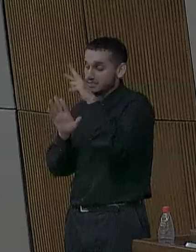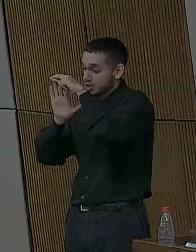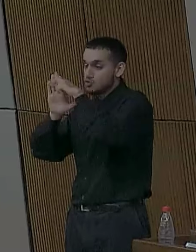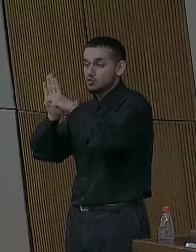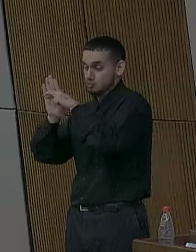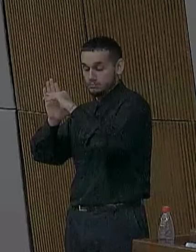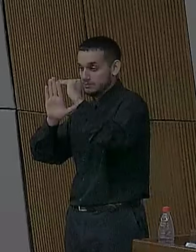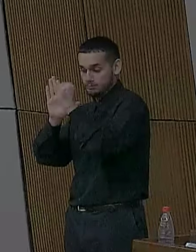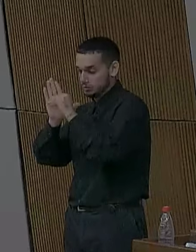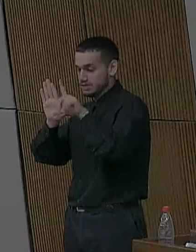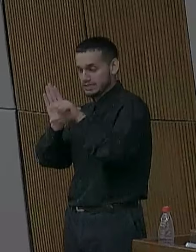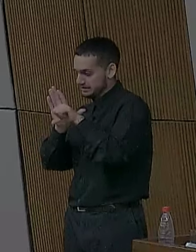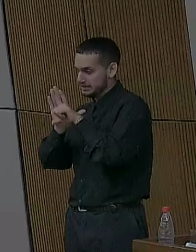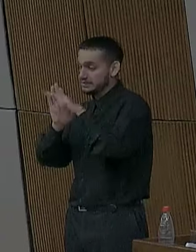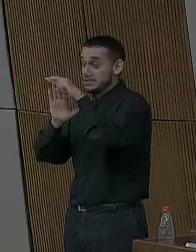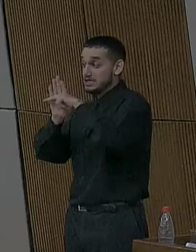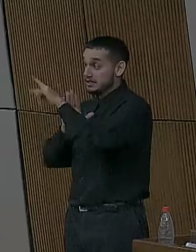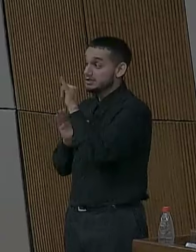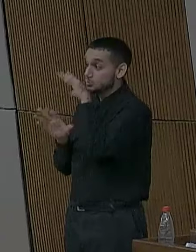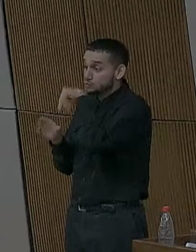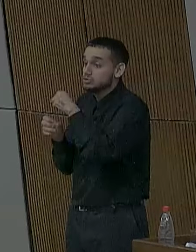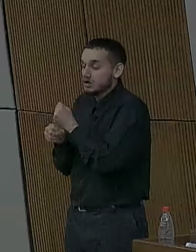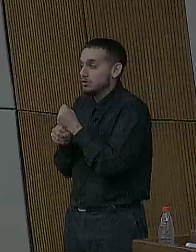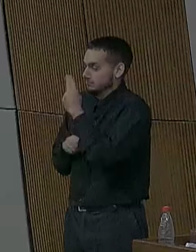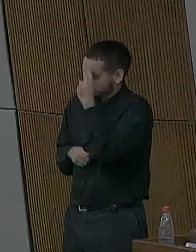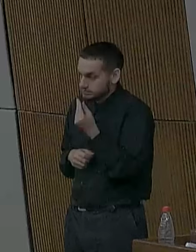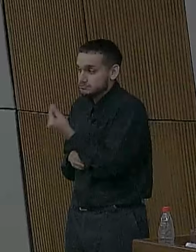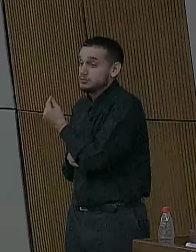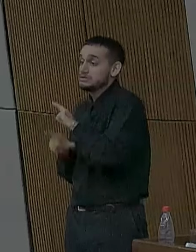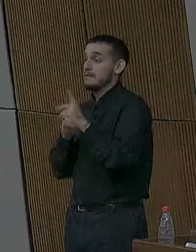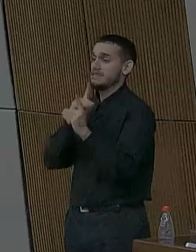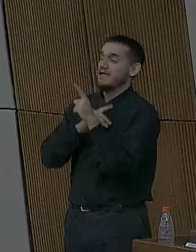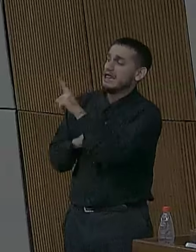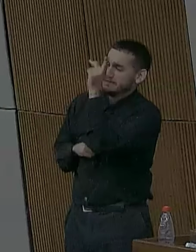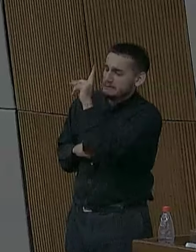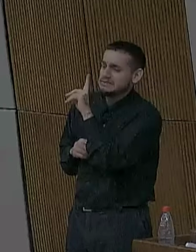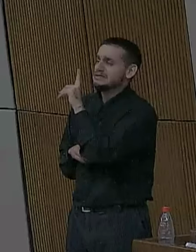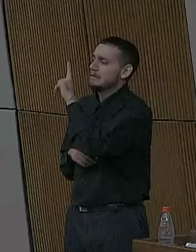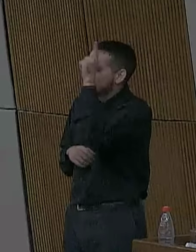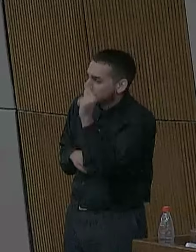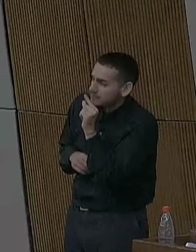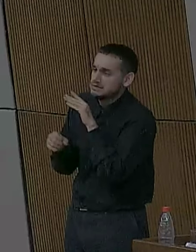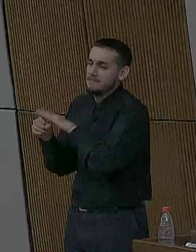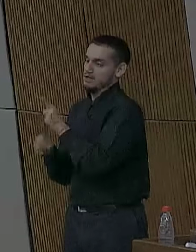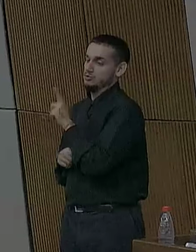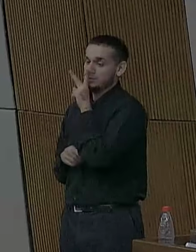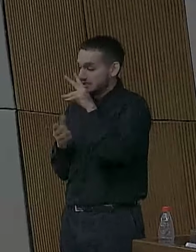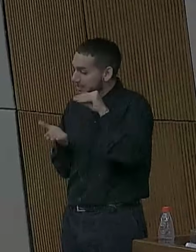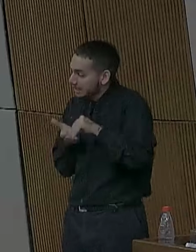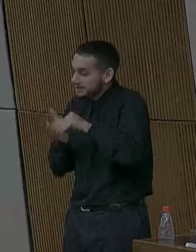inclusión no debe de generar ya debates intensos, sino ya se debe trabajar con acciones